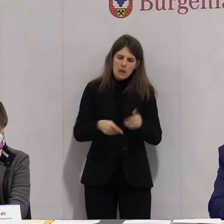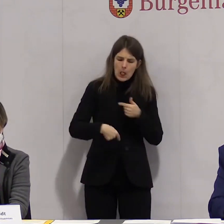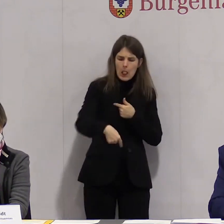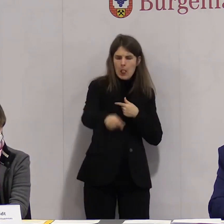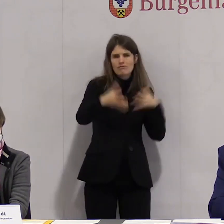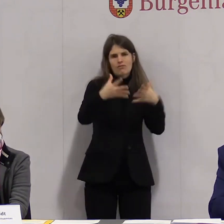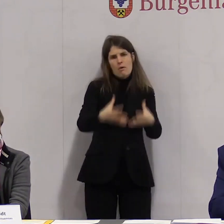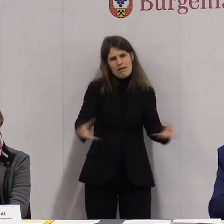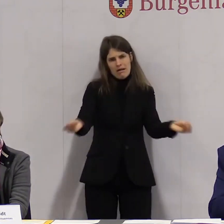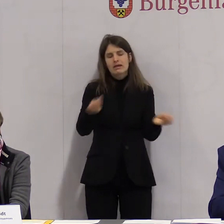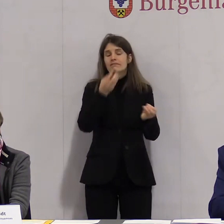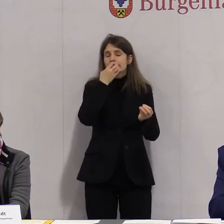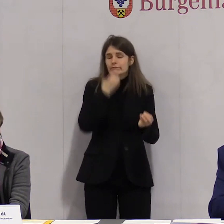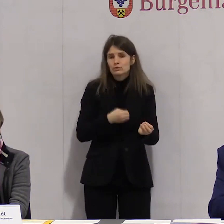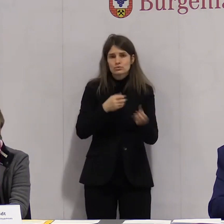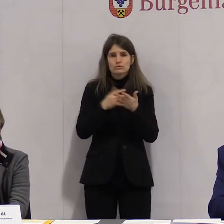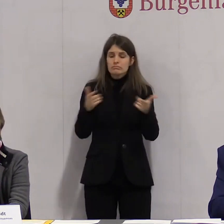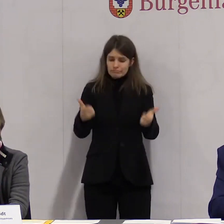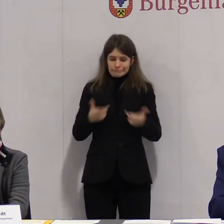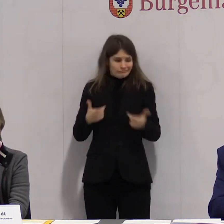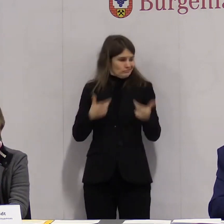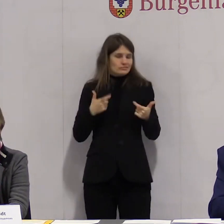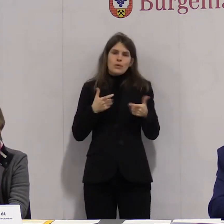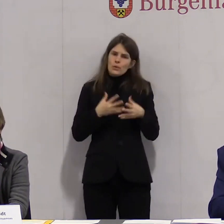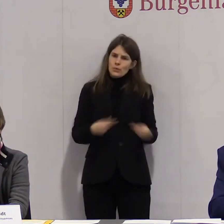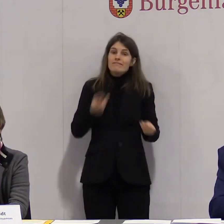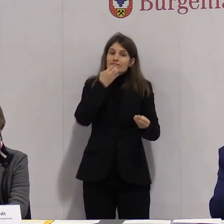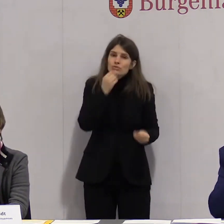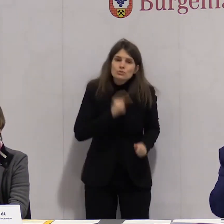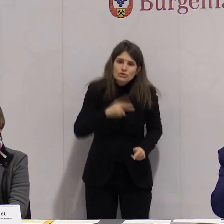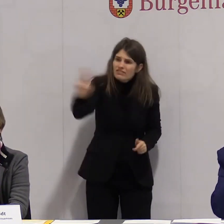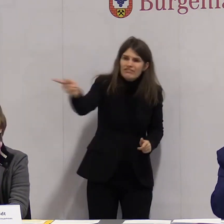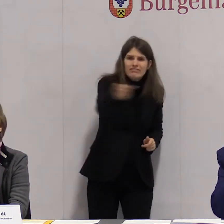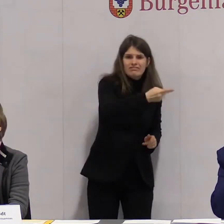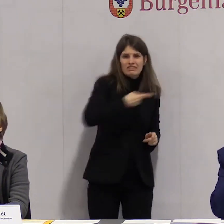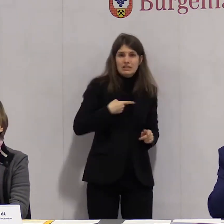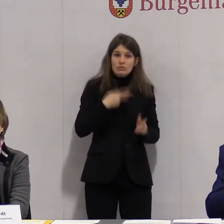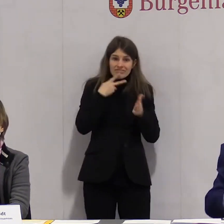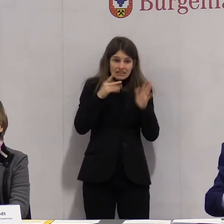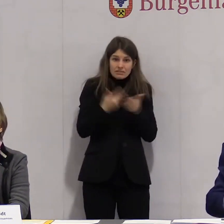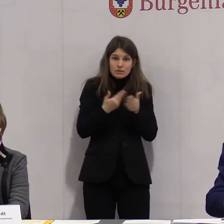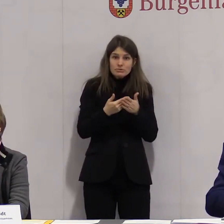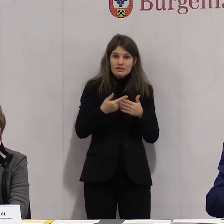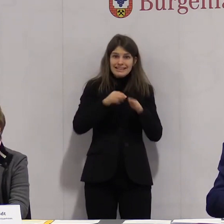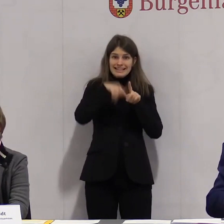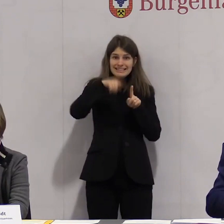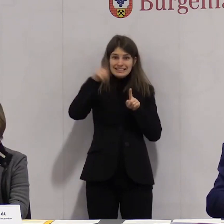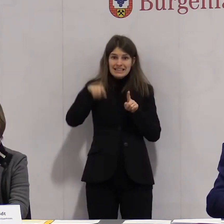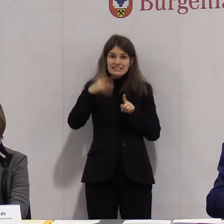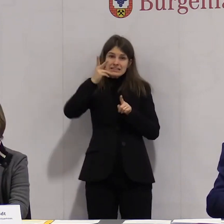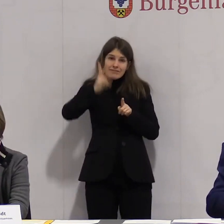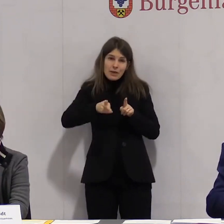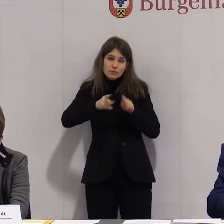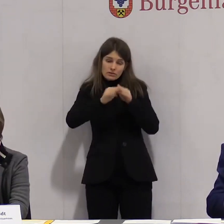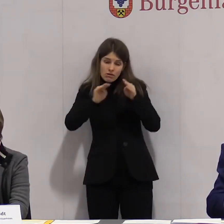werden und sobald die inzidenz bei uns im landkreis über fünf tage unter 210 werde ich